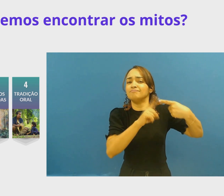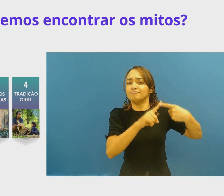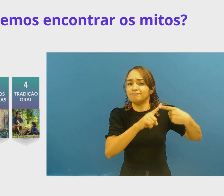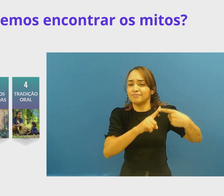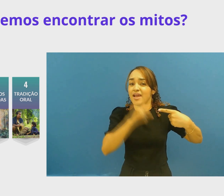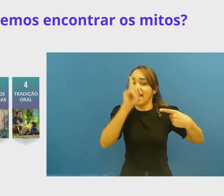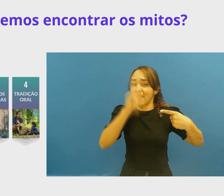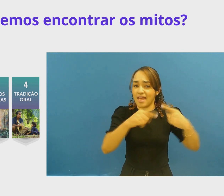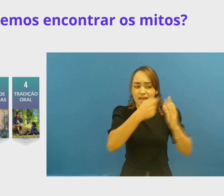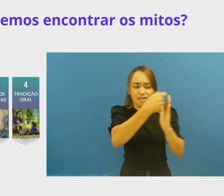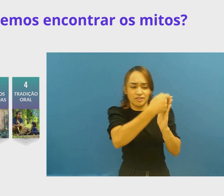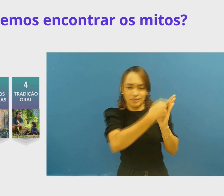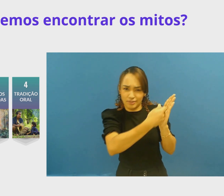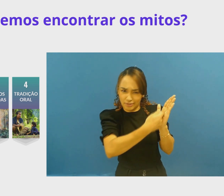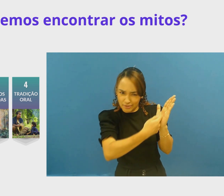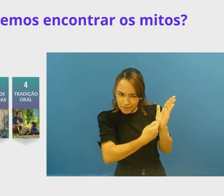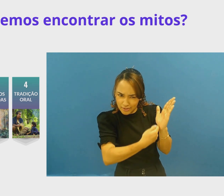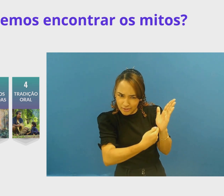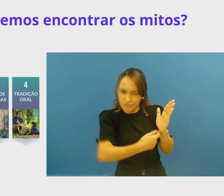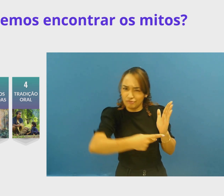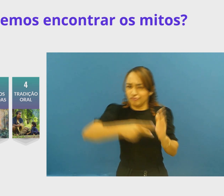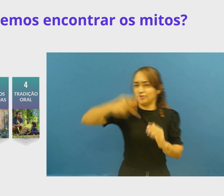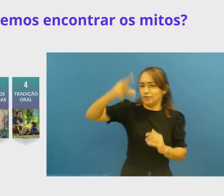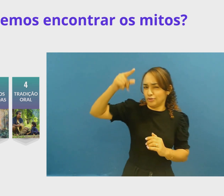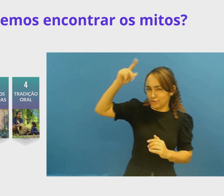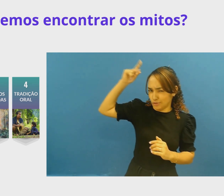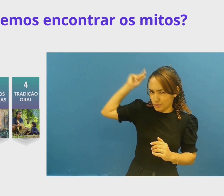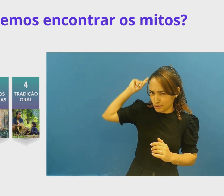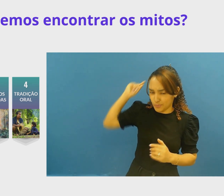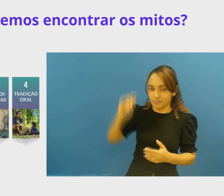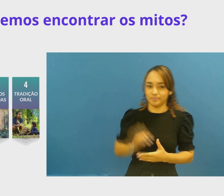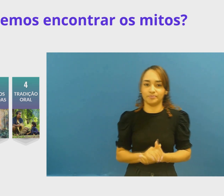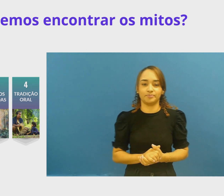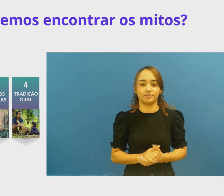Primeiro, em textos antigos.